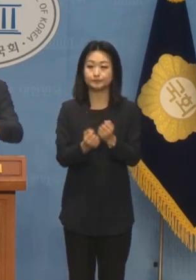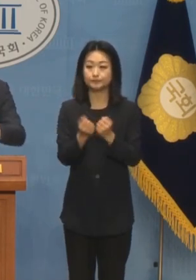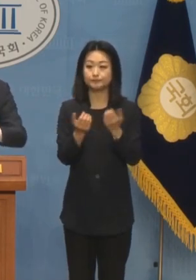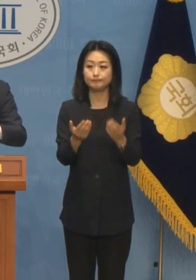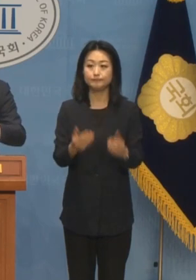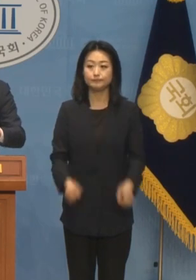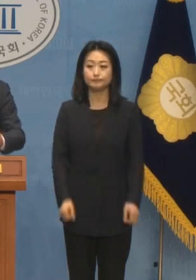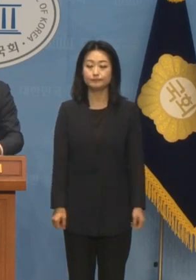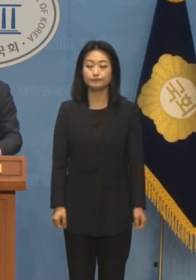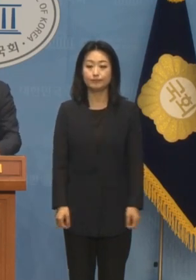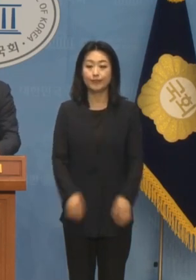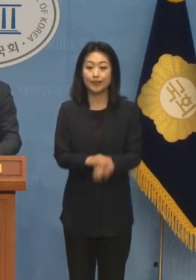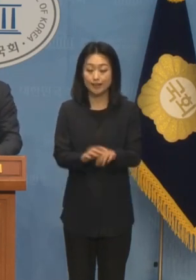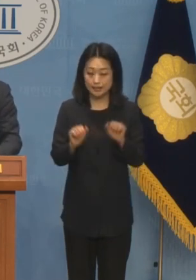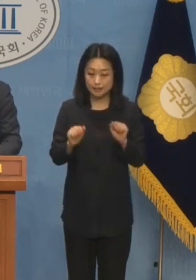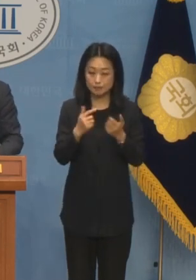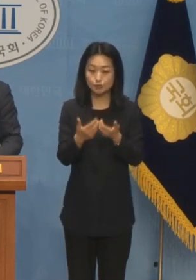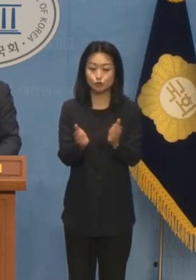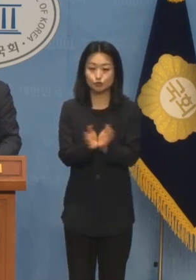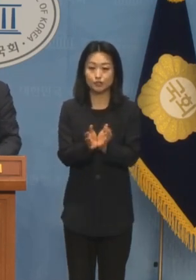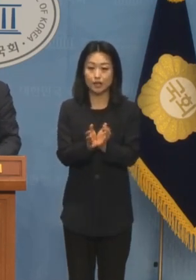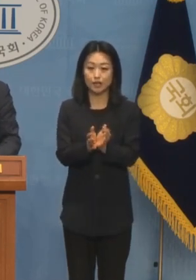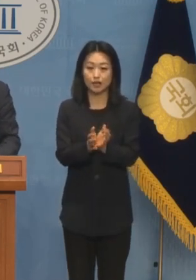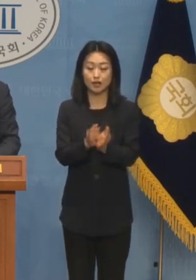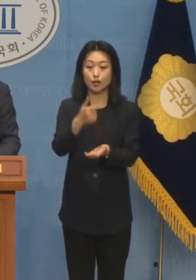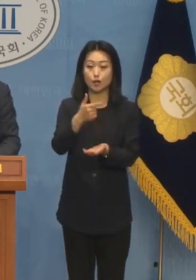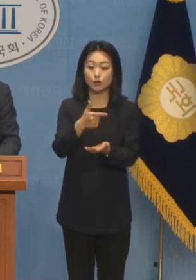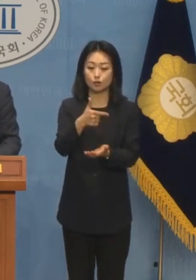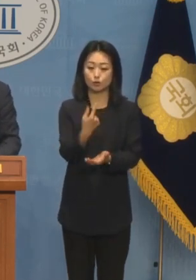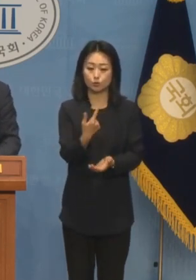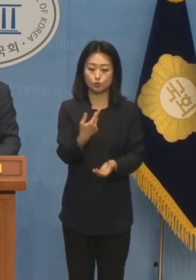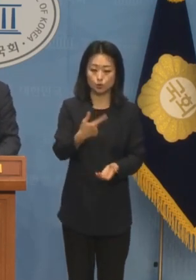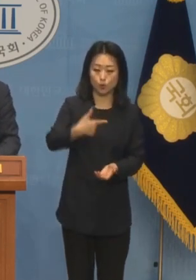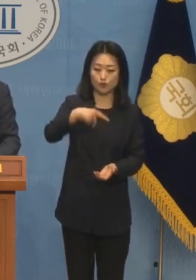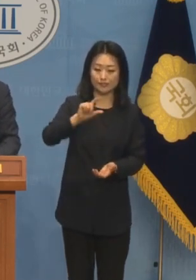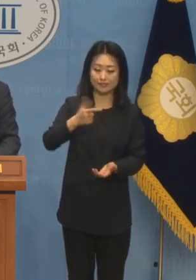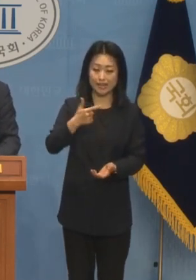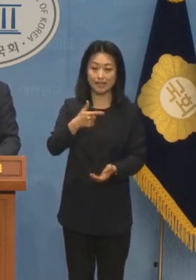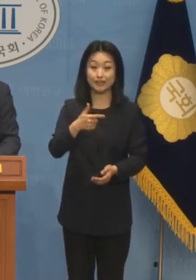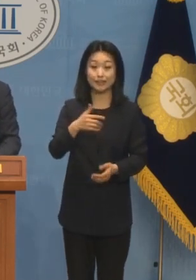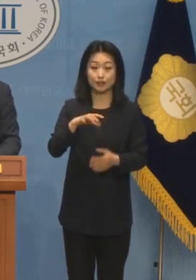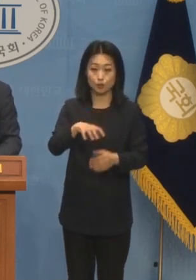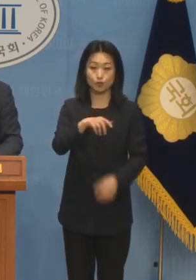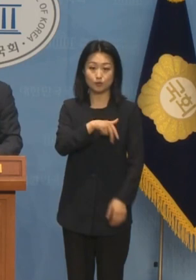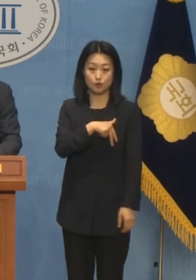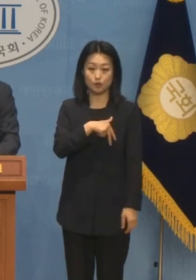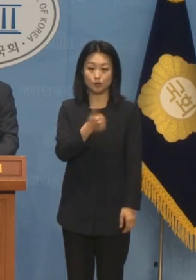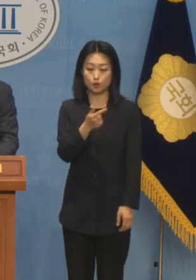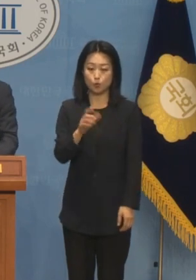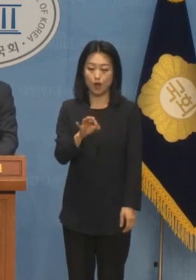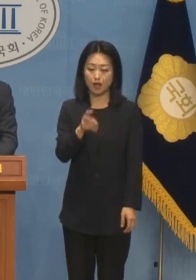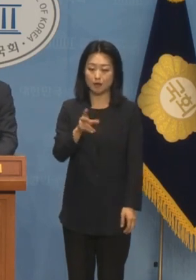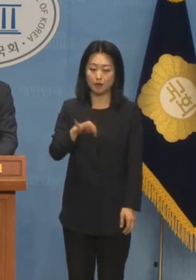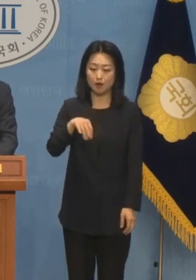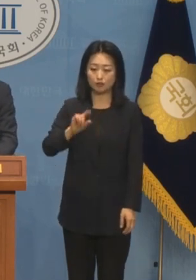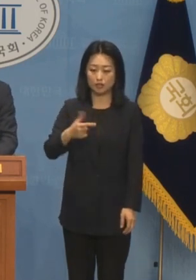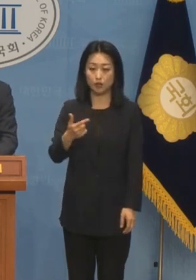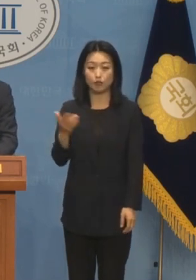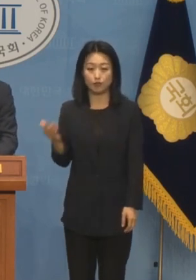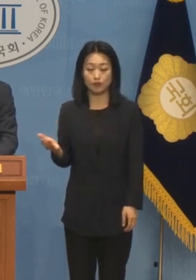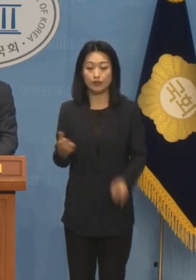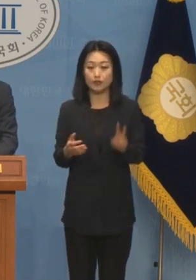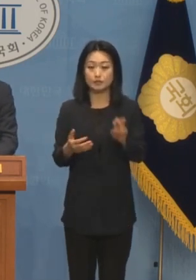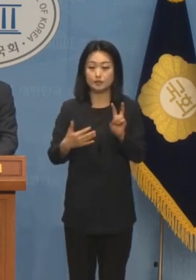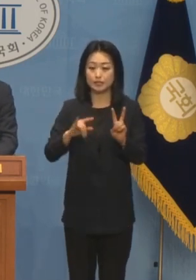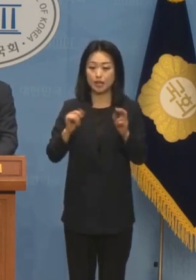의견입니다 안녕하십니까 더불어민주당 논산 개 금산 국회의원 황명선 있니다 저는 오늘 제